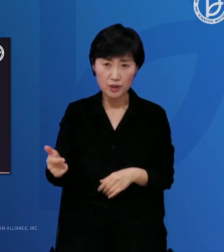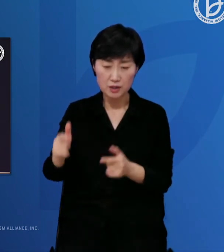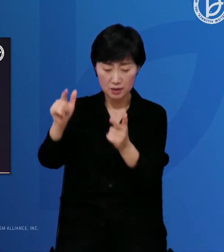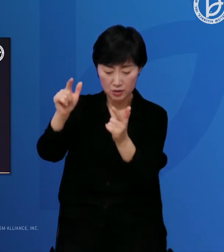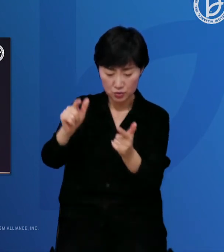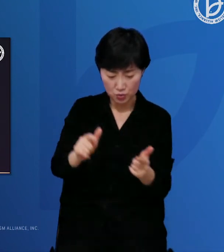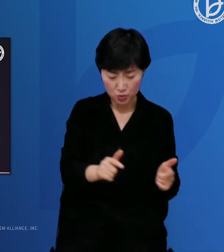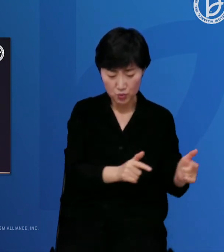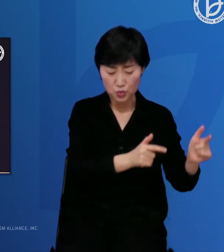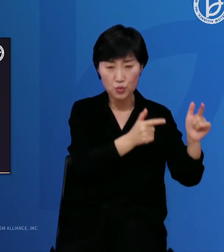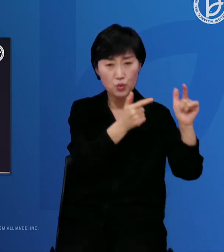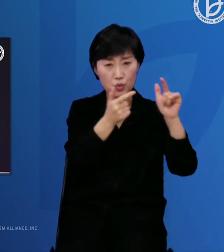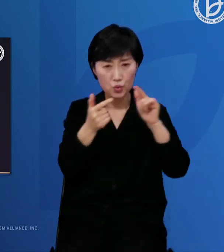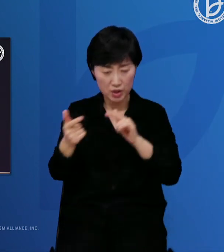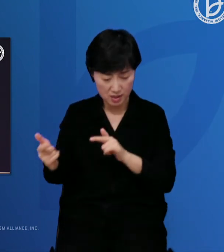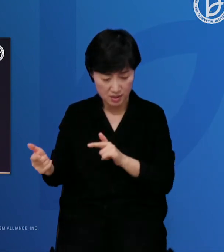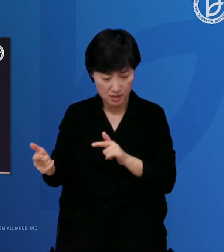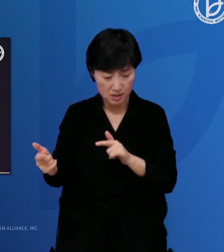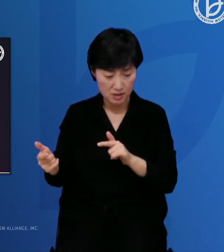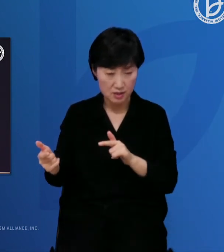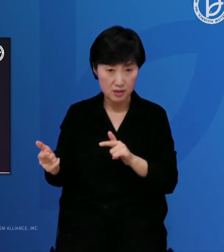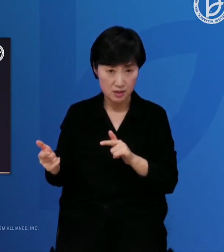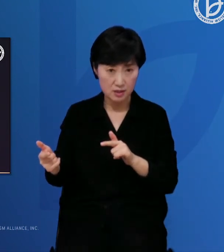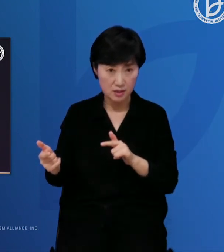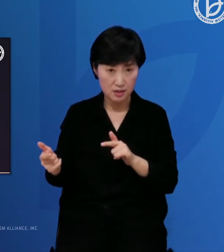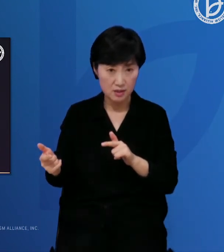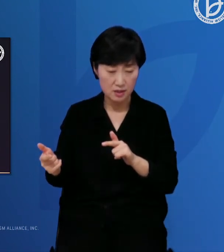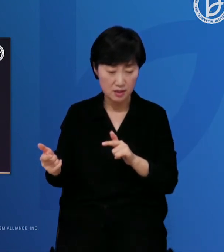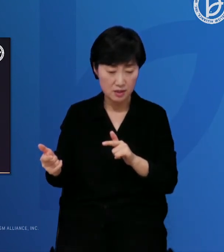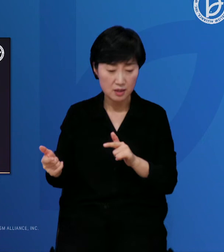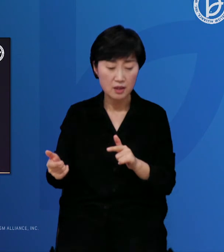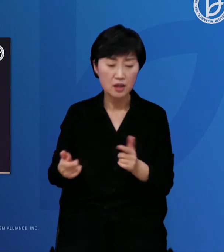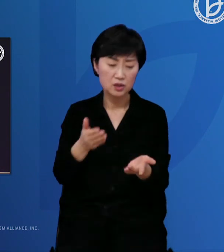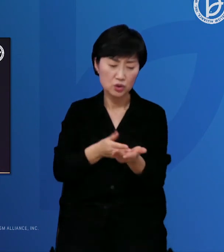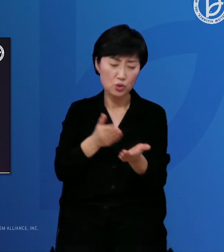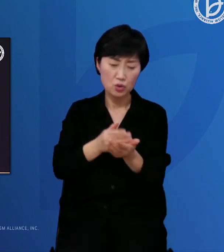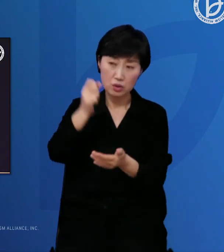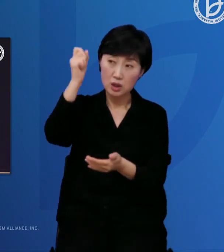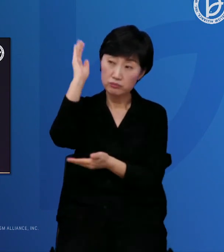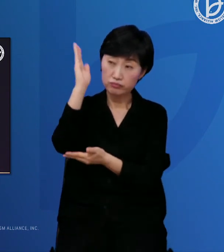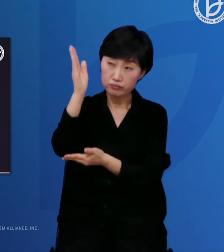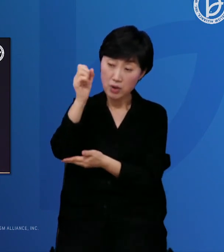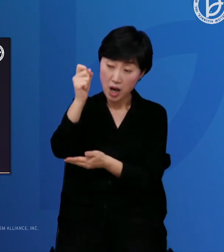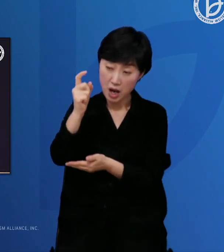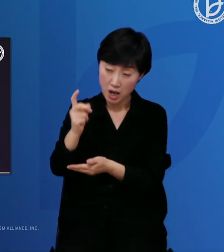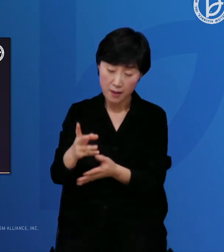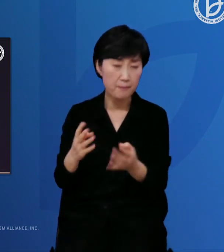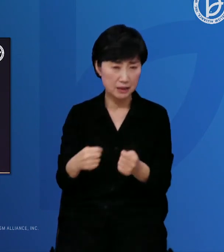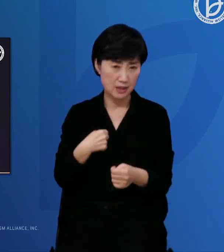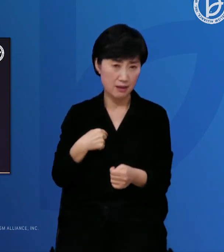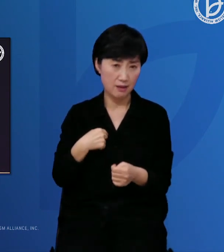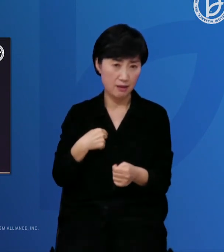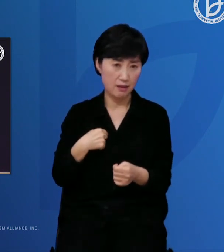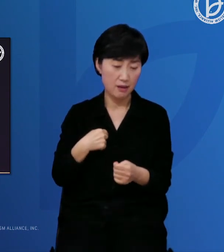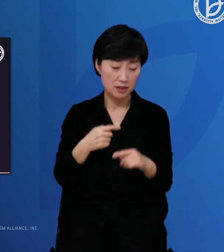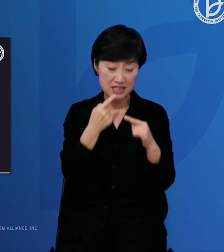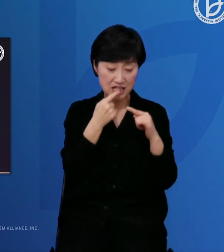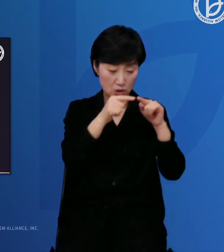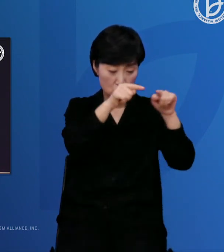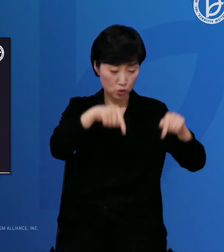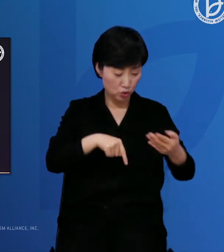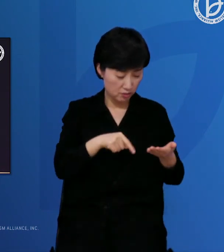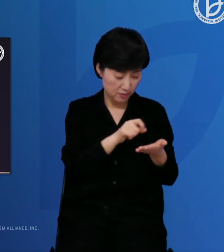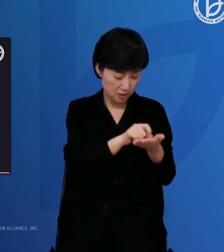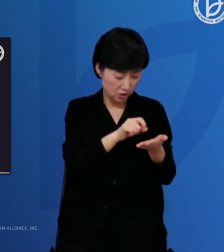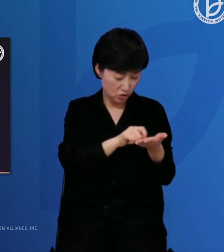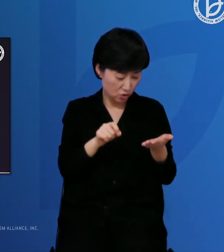종이를 들고 다니면서 저는 설교 준비해야 돼요. 하도 양이 많아가지고. All day long, I carry on stacks of paper with me to prepare my sermons because there are so many